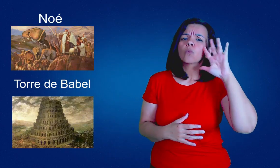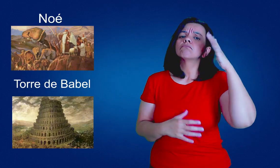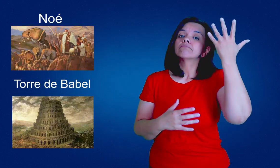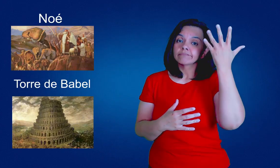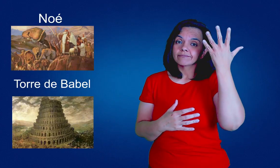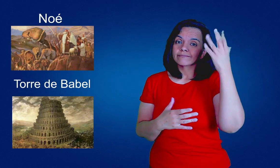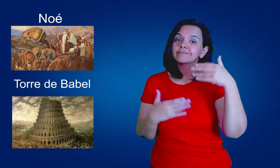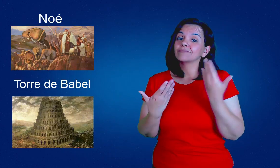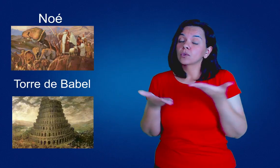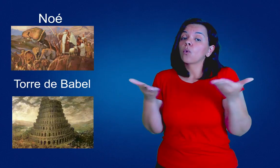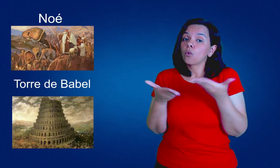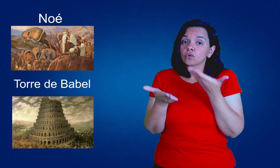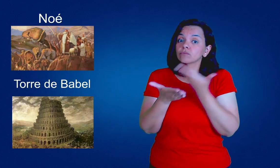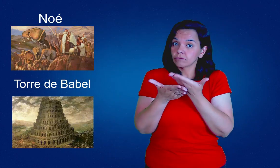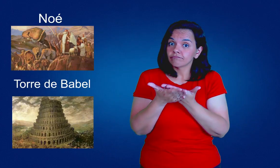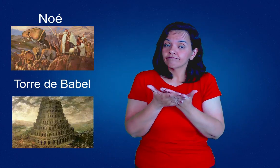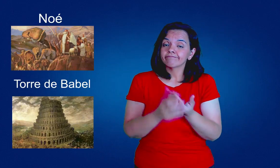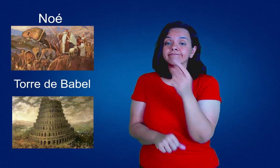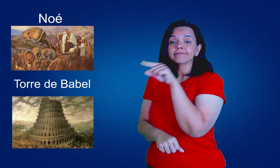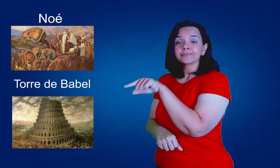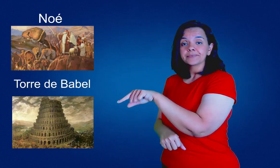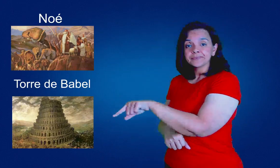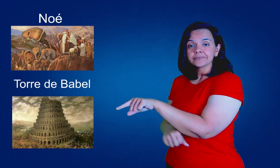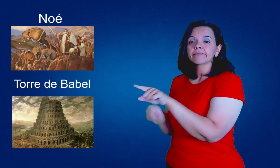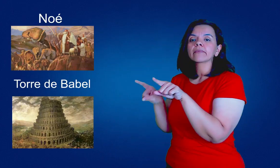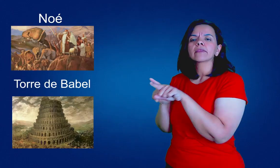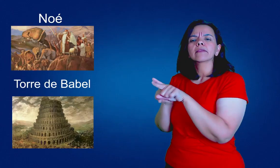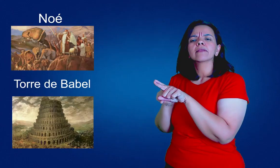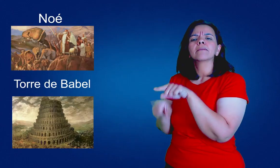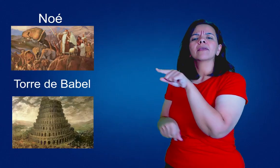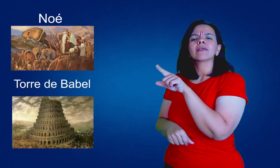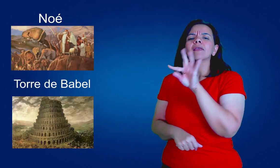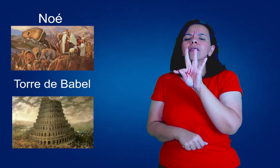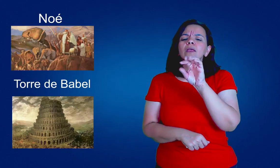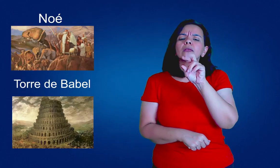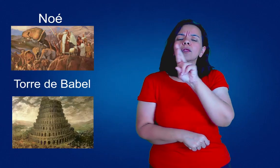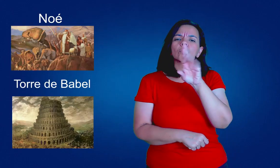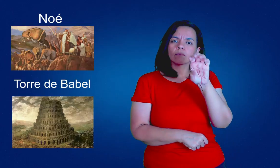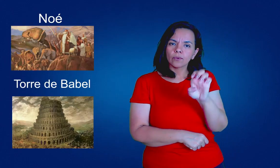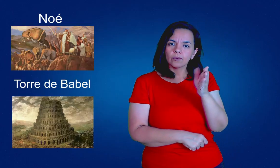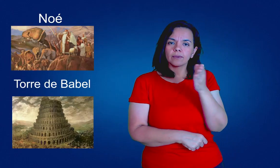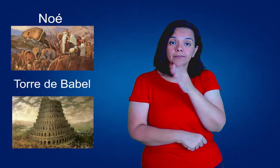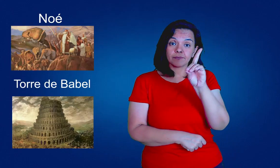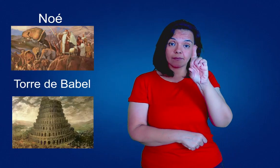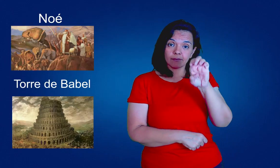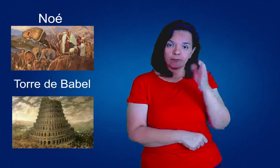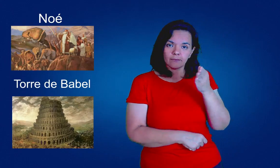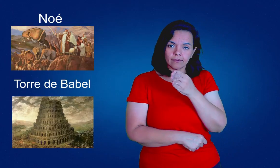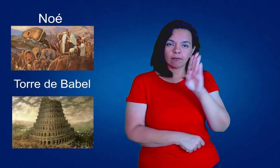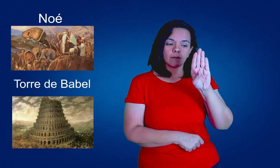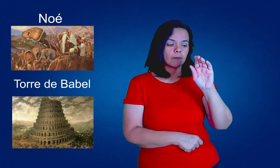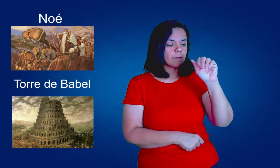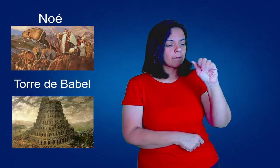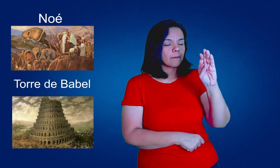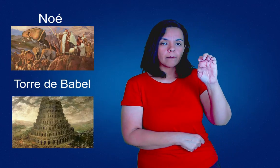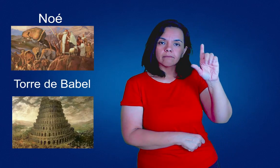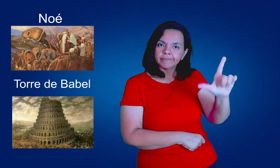Então, ao ensinar aquele povo, o que aconteceu? Nessa imagem aqui embaixo, nós temos a Torre de